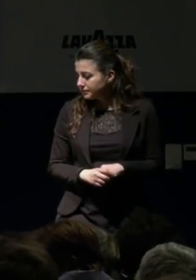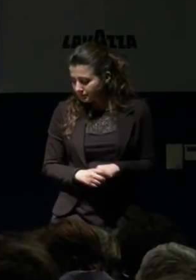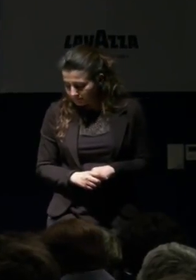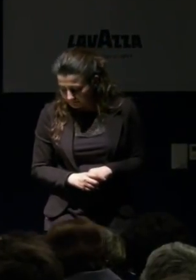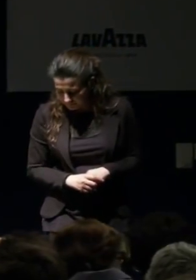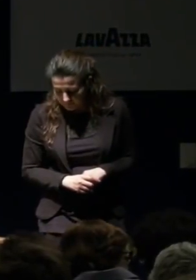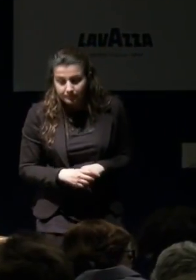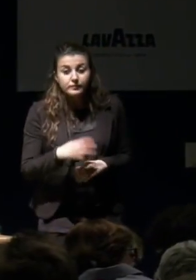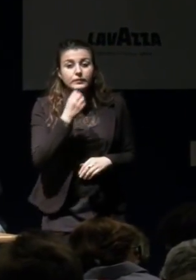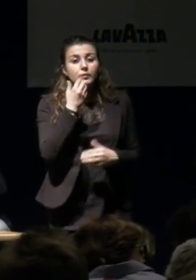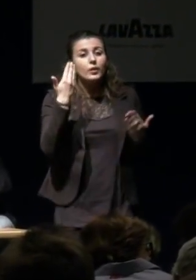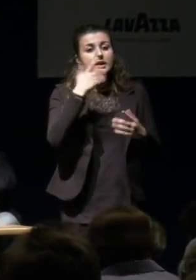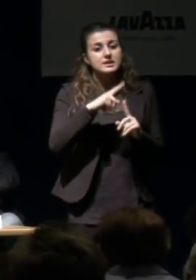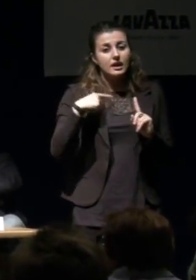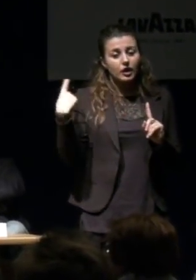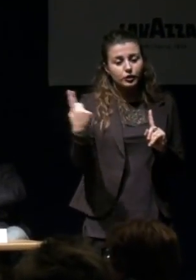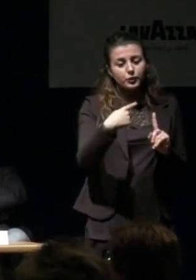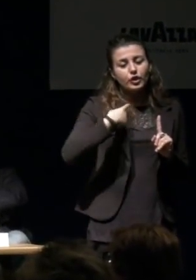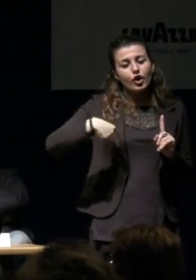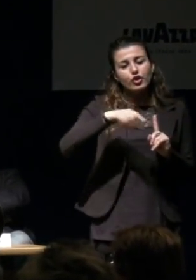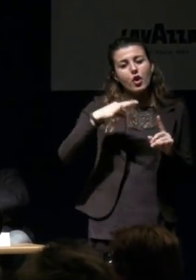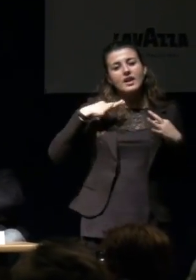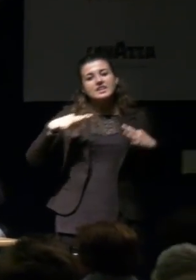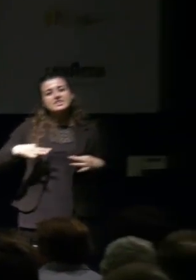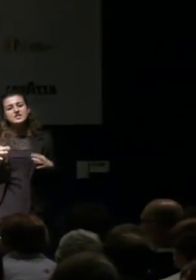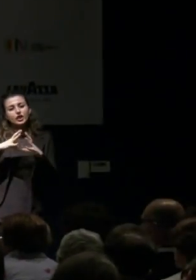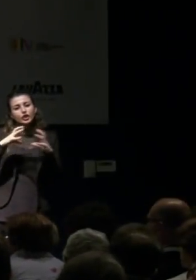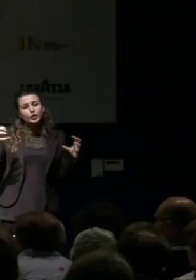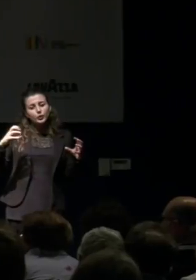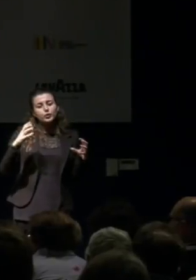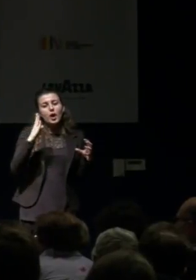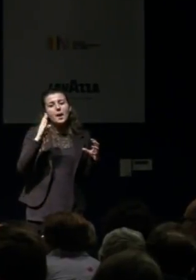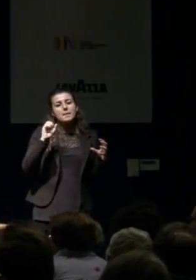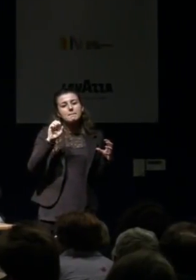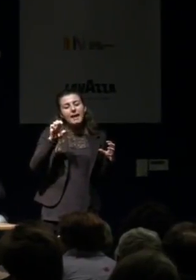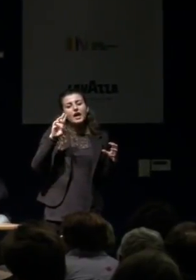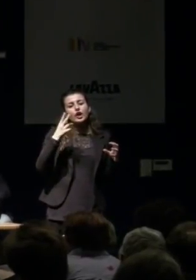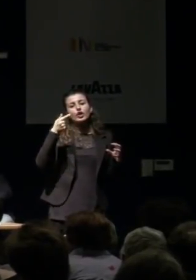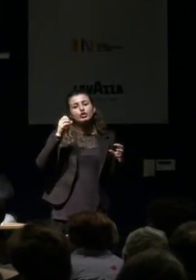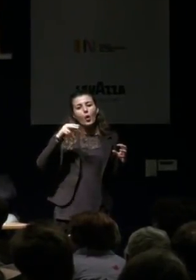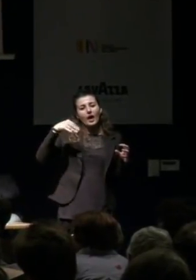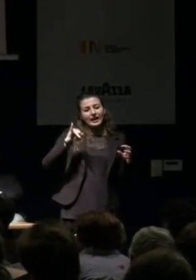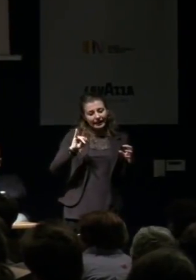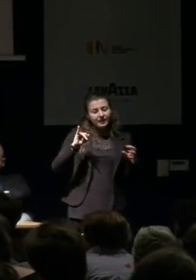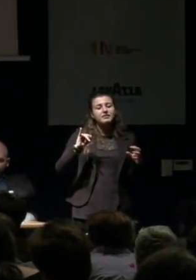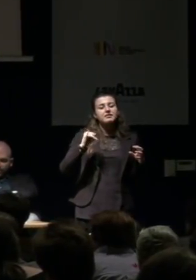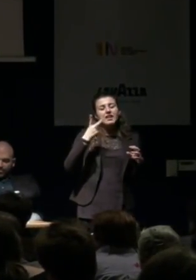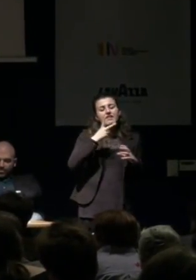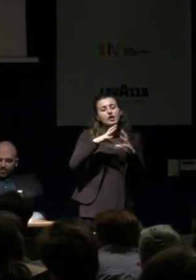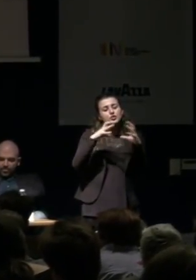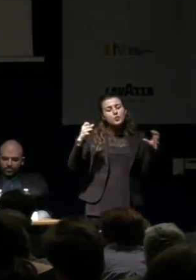buonasera a tutti noi siamo i ragazzi dell'istituto saleh river toni che è un istituto un po particolare perché divisa in due parti una